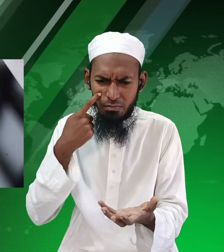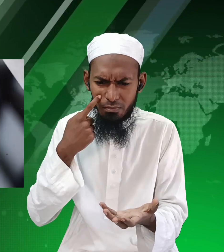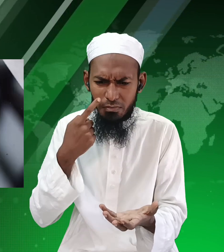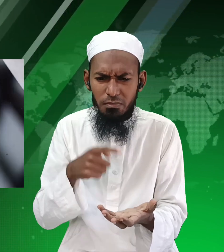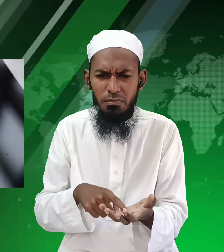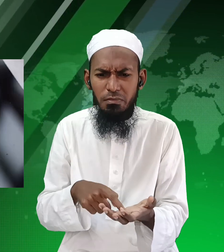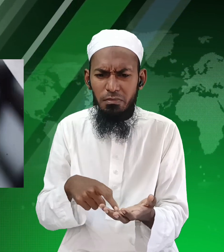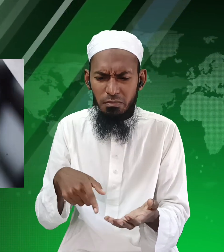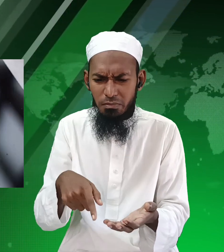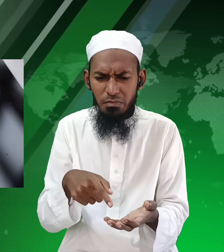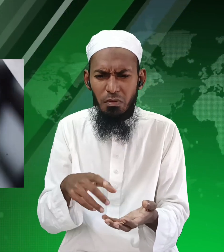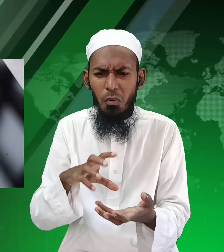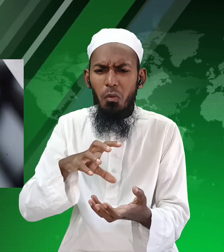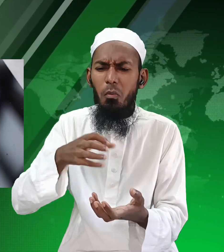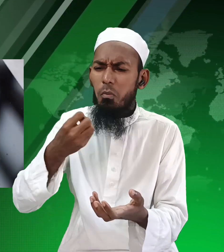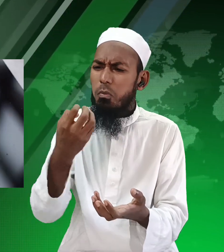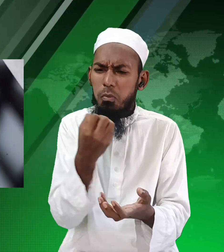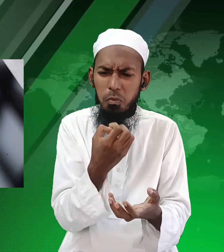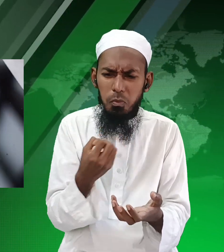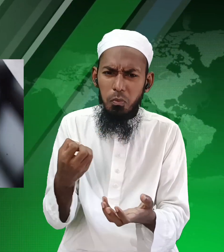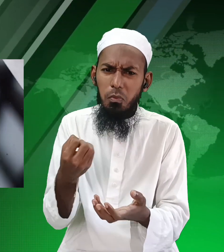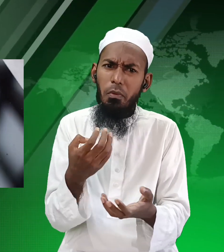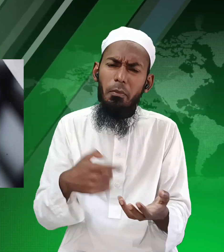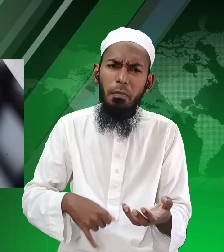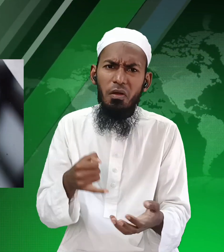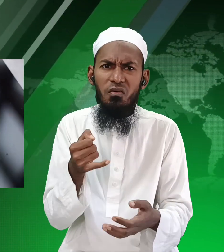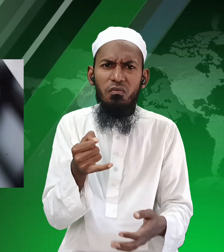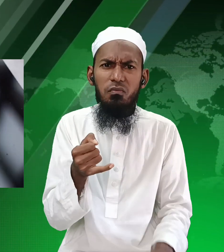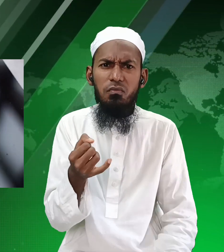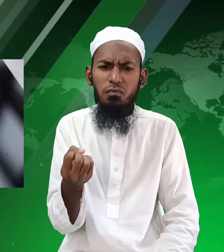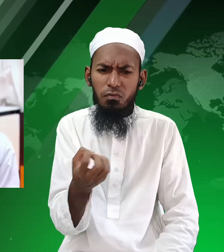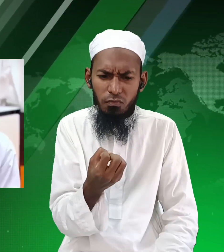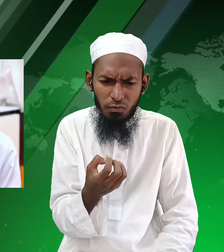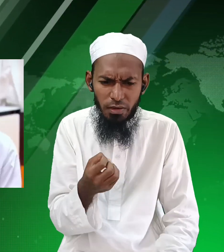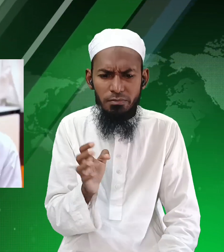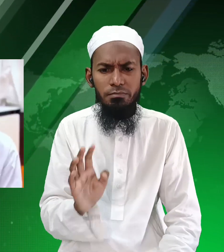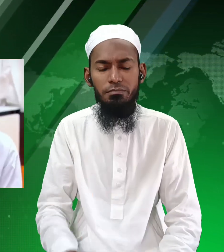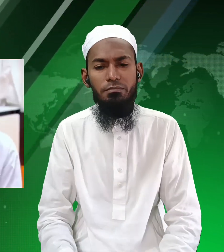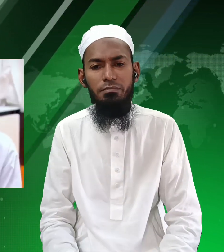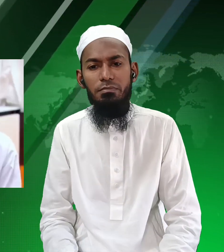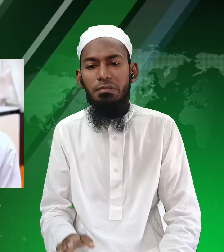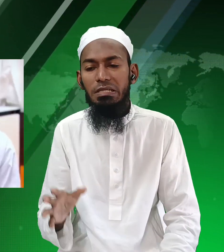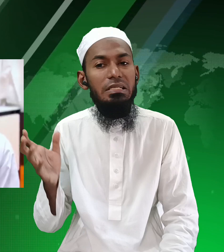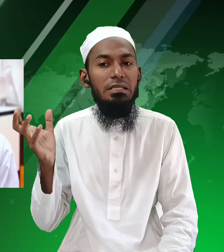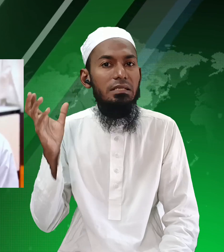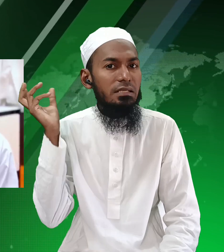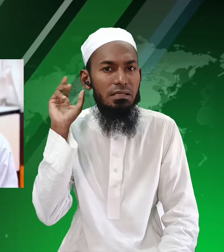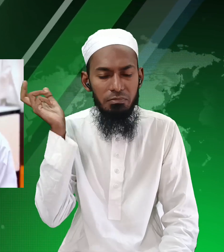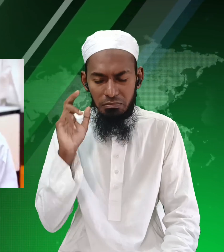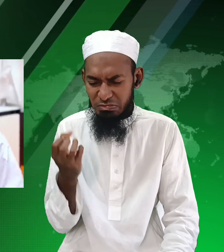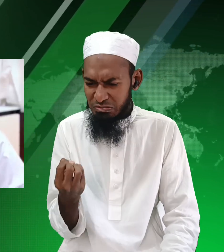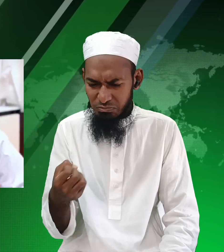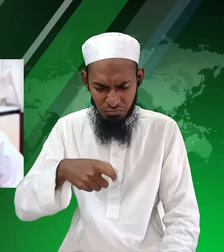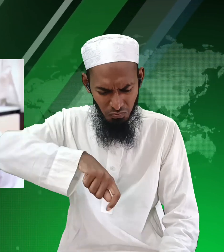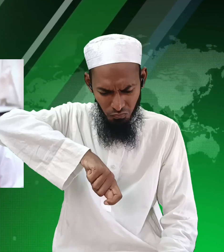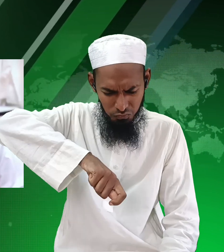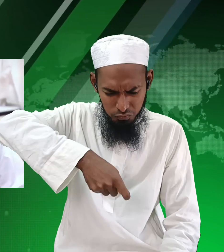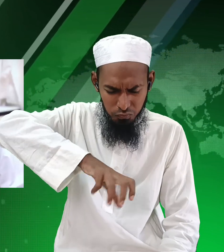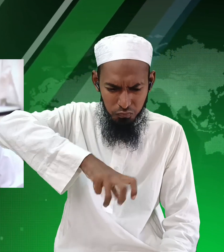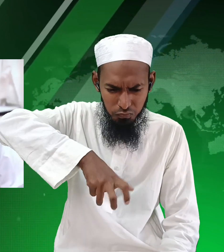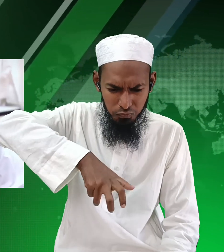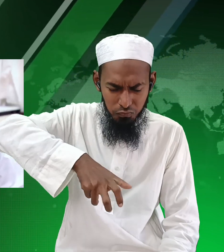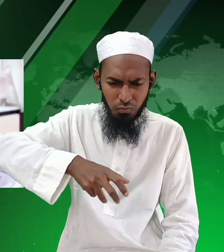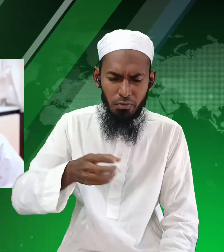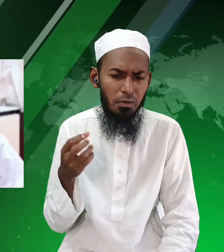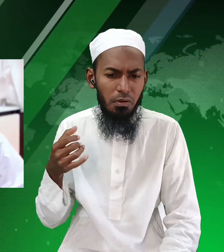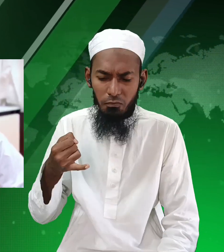পারবেন ওই জায়গাটাতে যেরকম ফেনা ওঠে আপনার প্রস্রাবের সাথেও সেরকম ফেনা উঠবে। কারণ ডিমের মধ্যেও অ্যালবুমিনের কারণে ফেনা ওঠে, আপনার প্রস্রাবের সাথেও